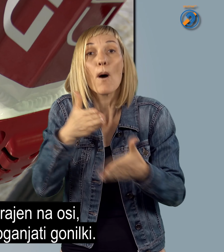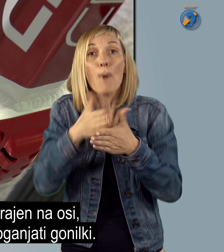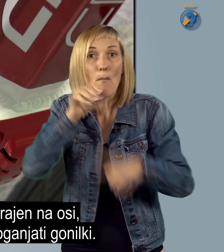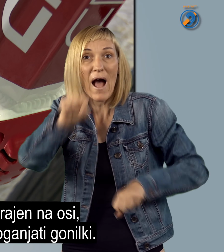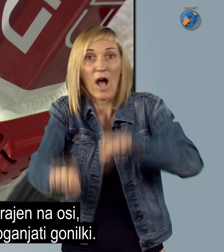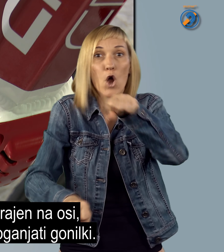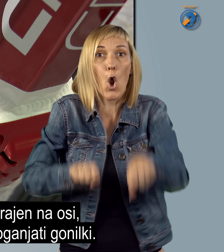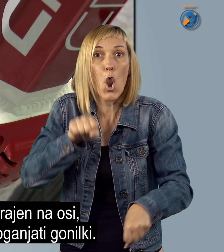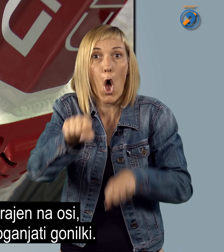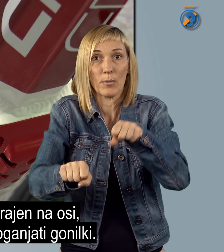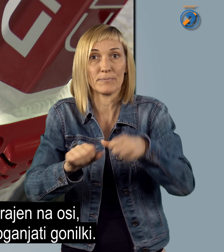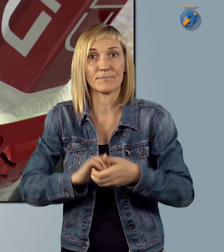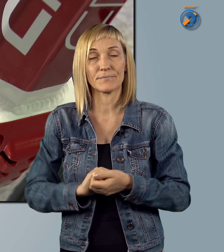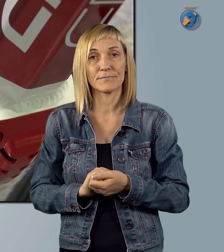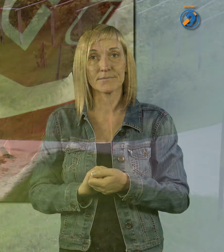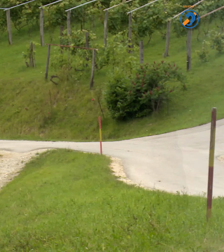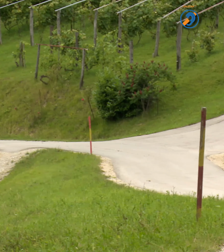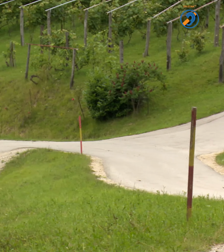gonilke.